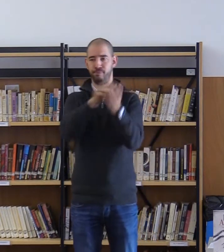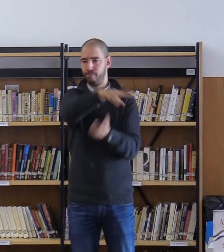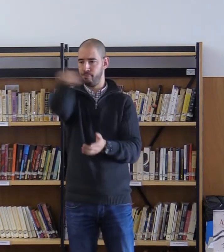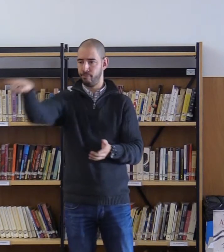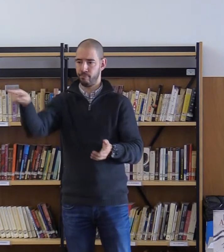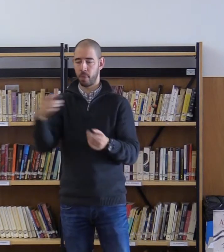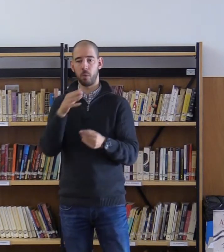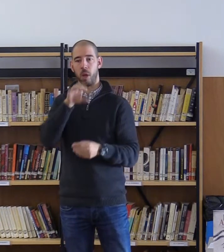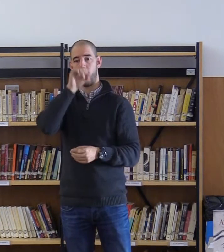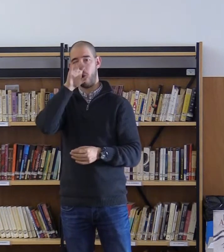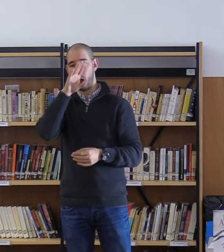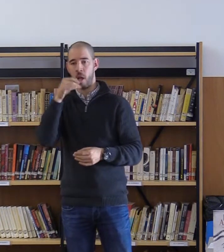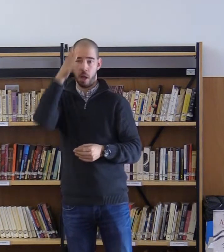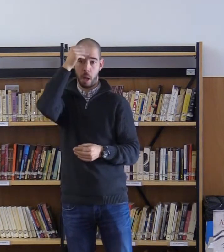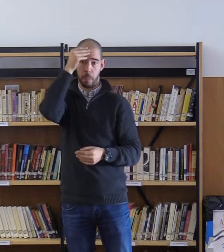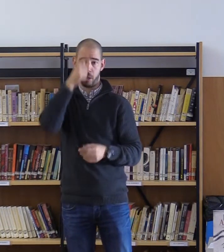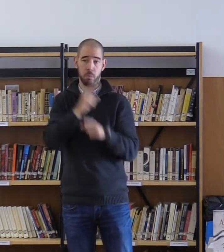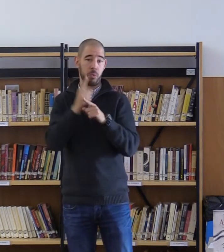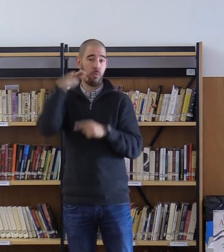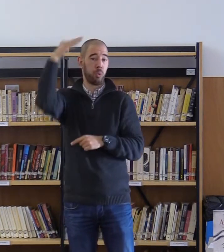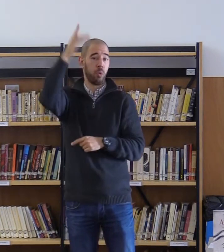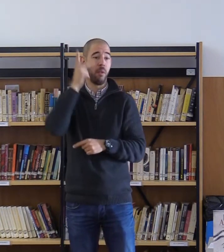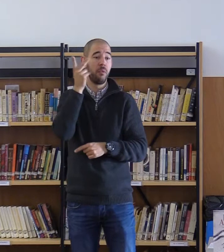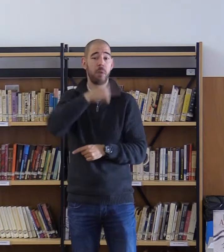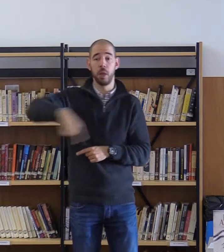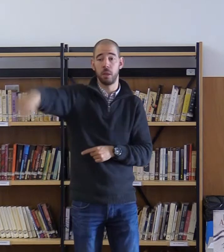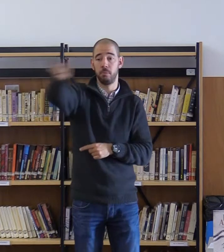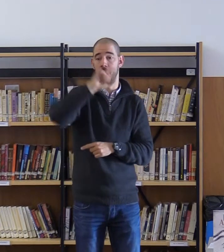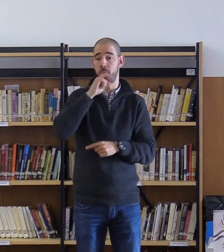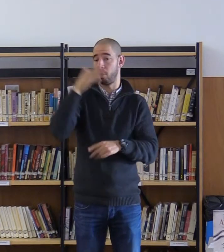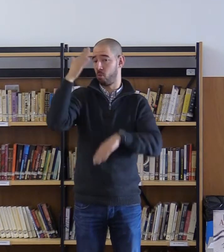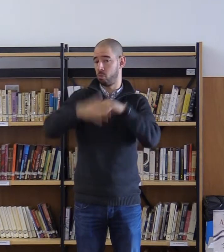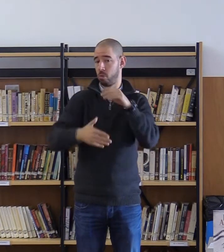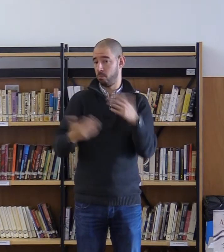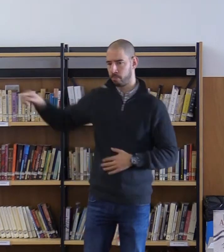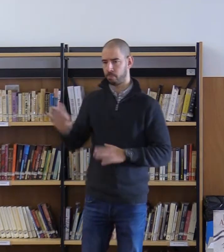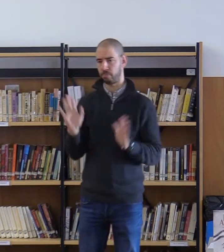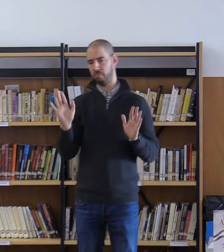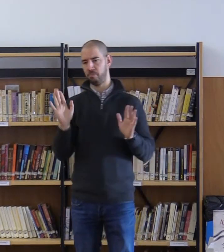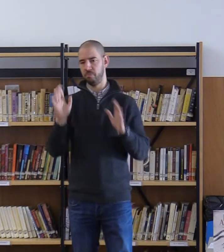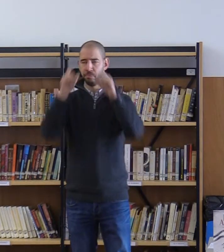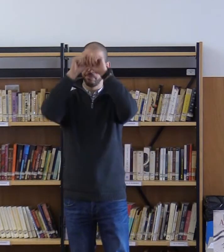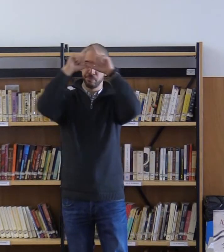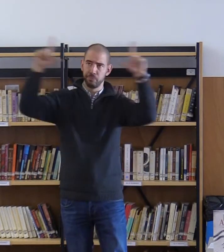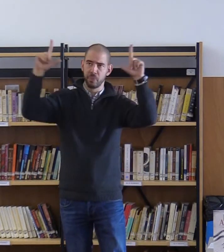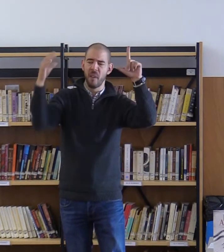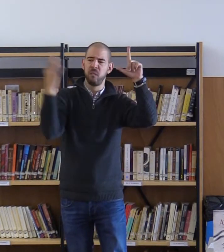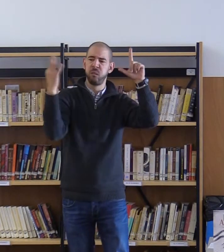sobre isso. Transmitir-vos alguns conhecimentos e acho que é importante vocês aprenderem para o vosso futuro. Uma pergunta.